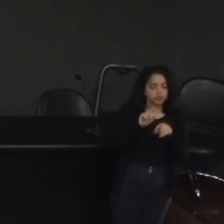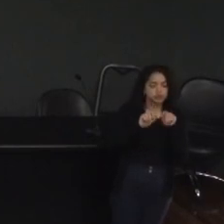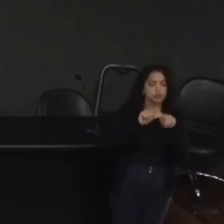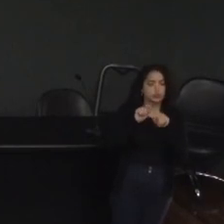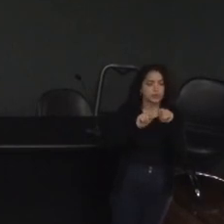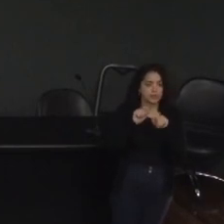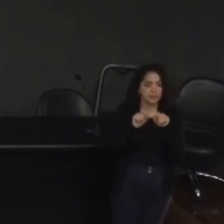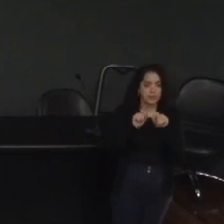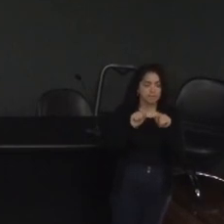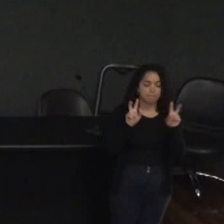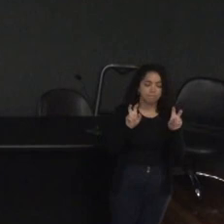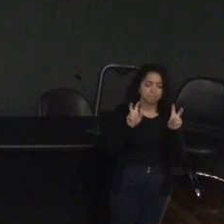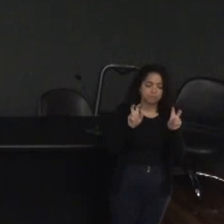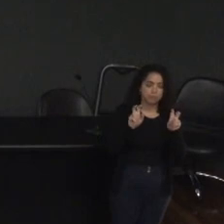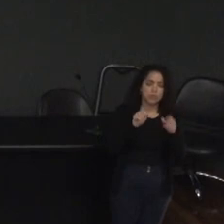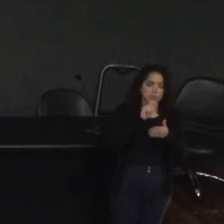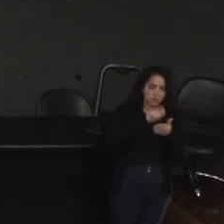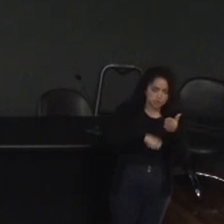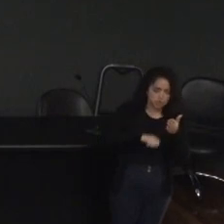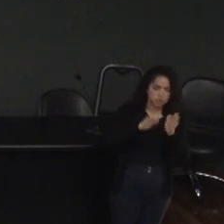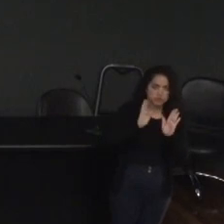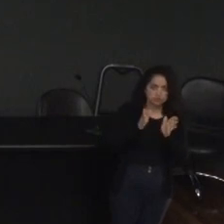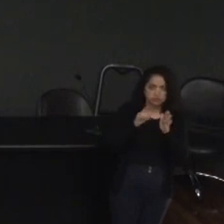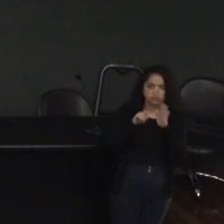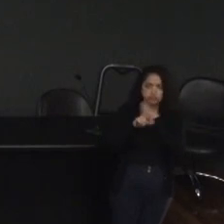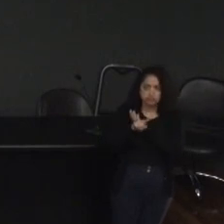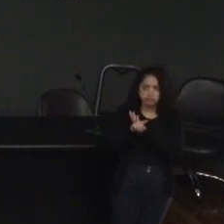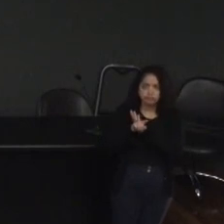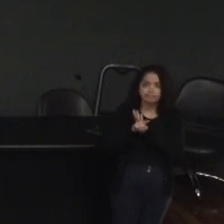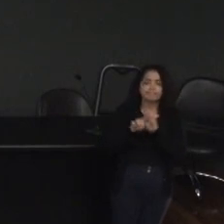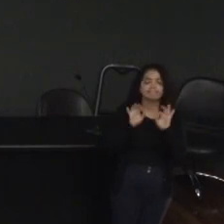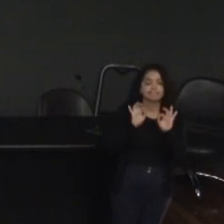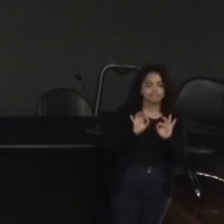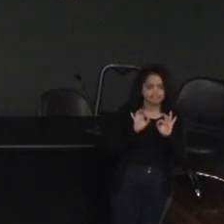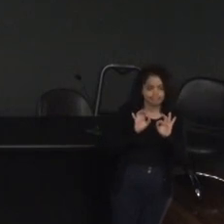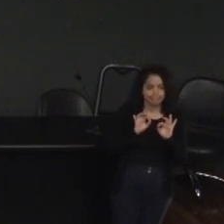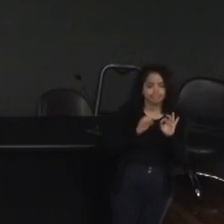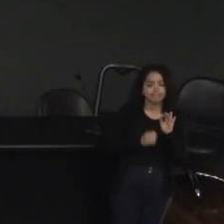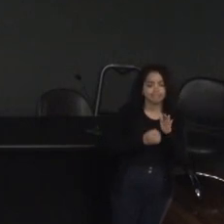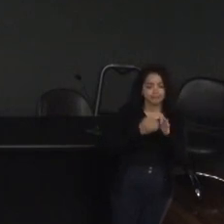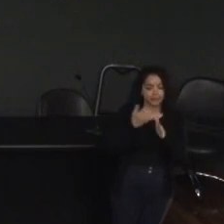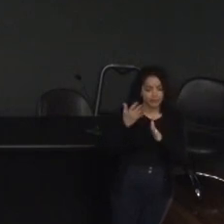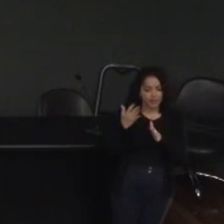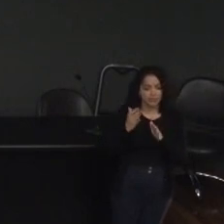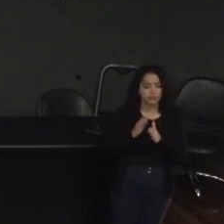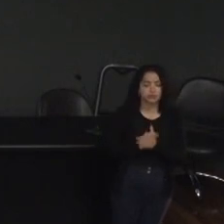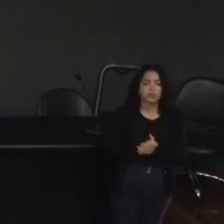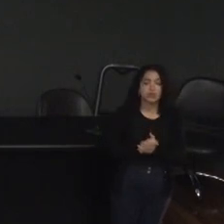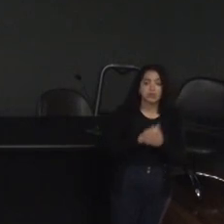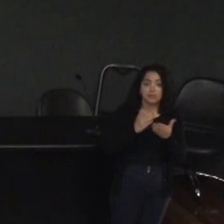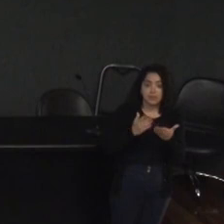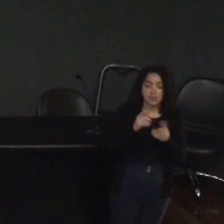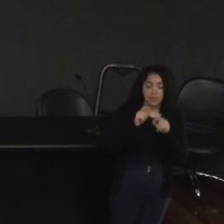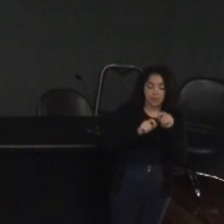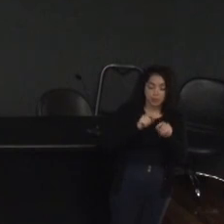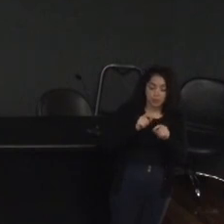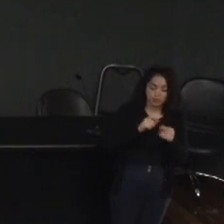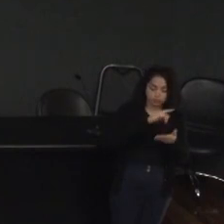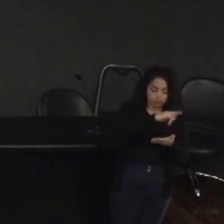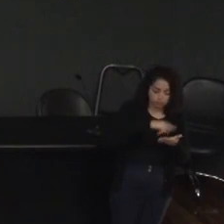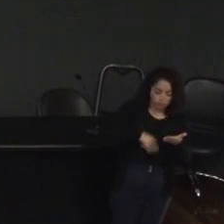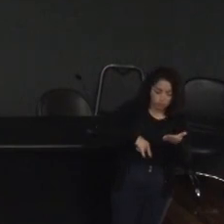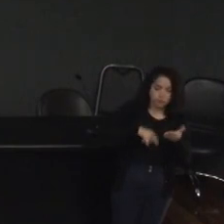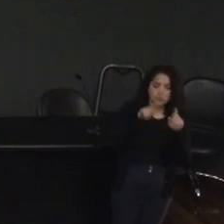Seja assinaram algum termo de uso certamente vários né então o termo de uso nada mais é do que um contrato